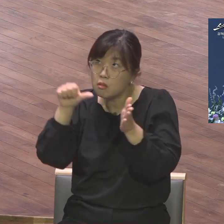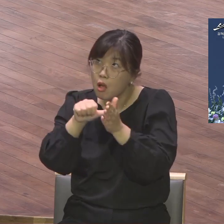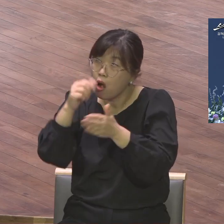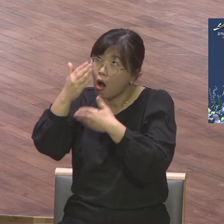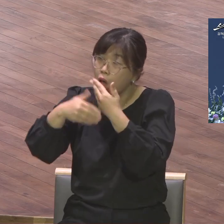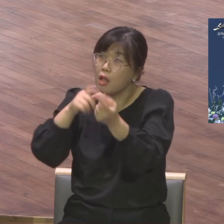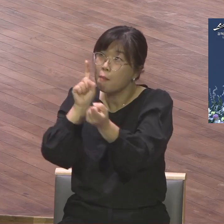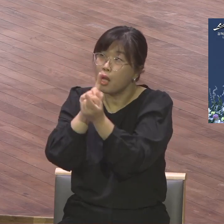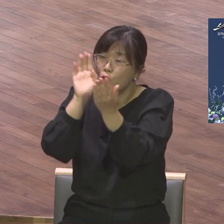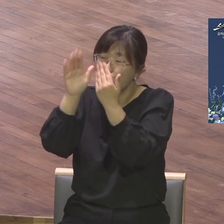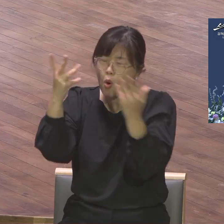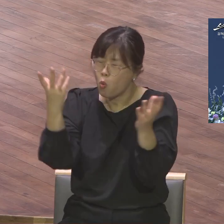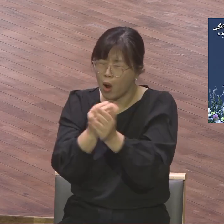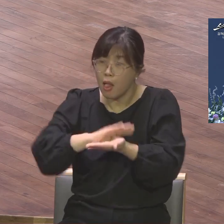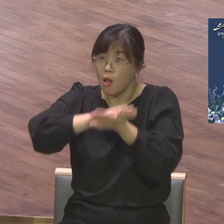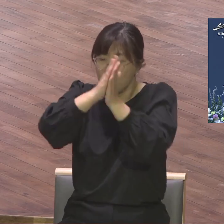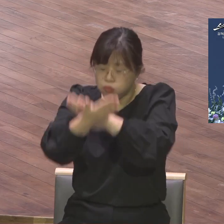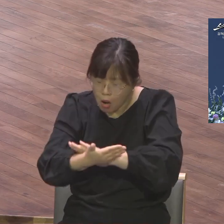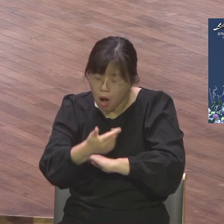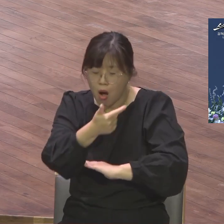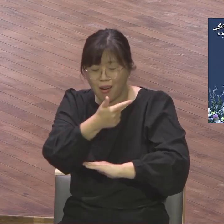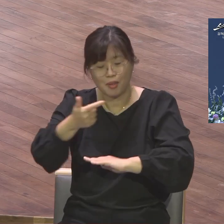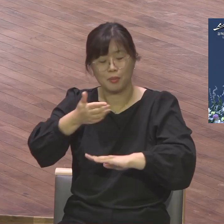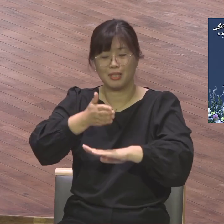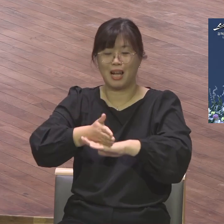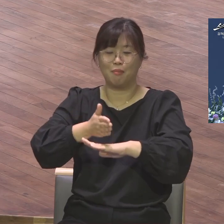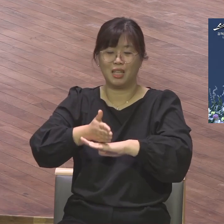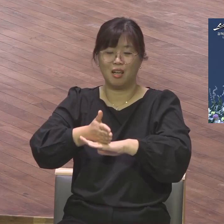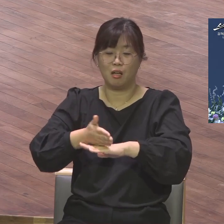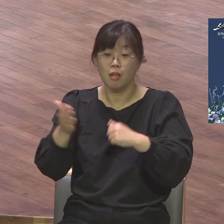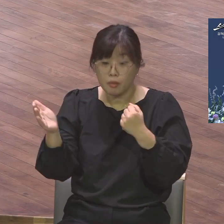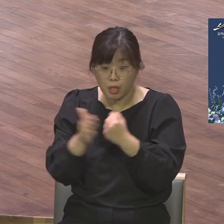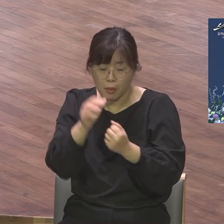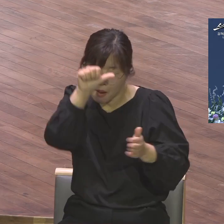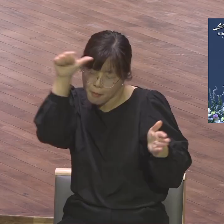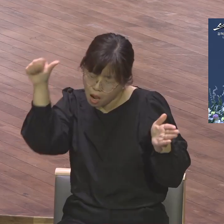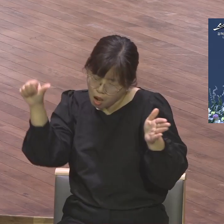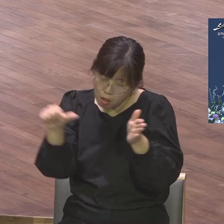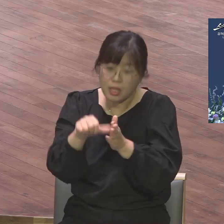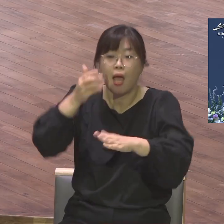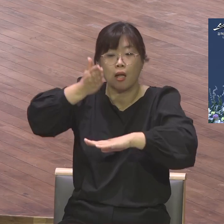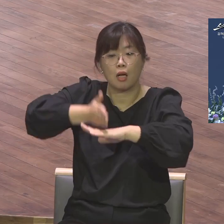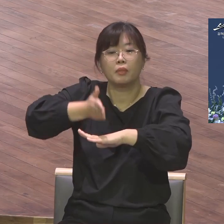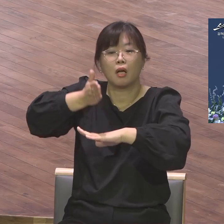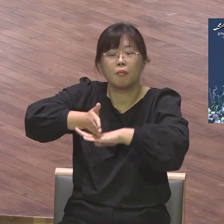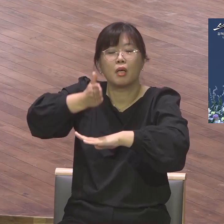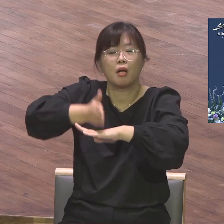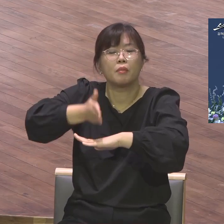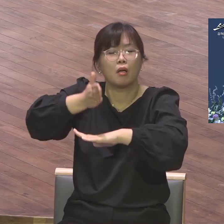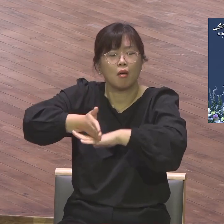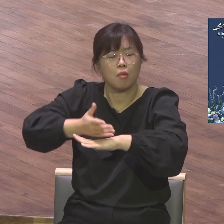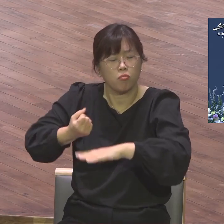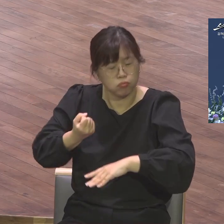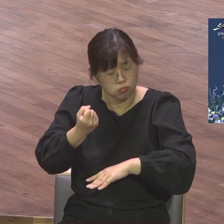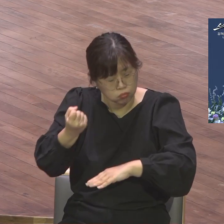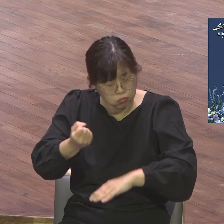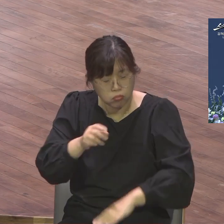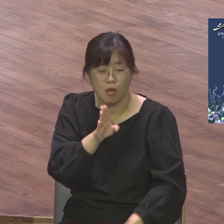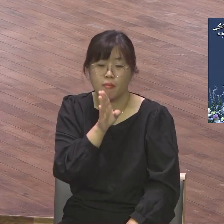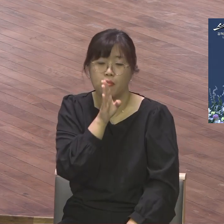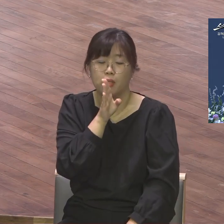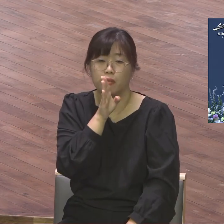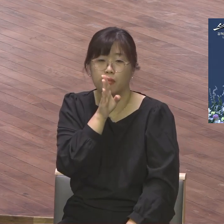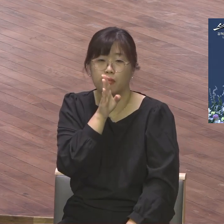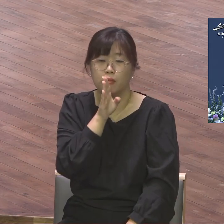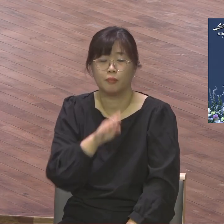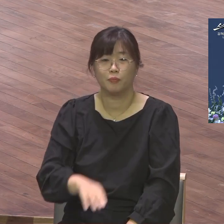삶이 지극히 성경적이다. 감사가 넘치는 삶이 지극히 성경적이다. 자, 이 영적